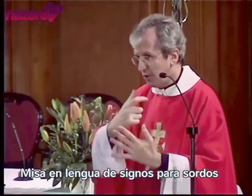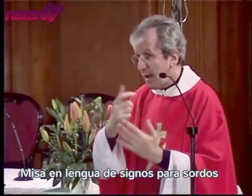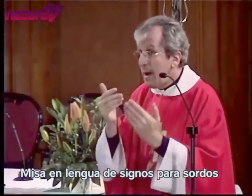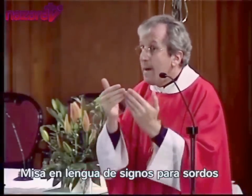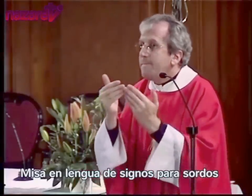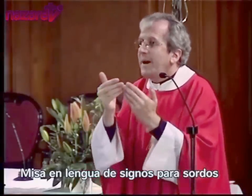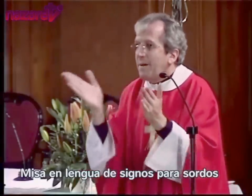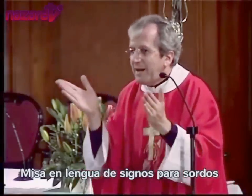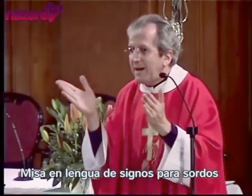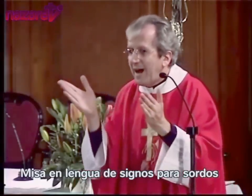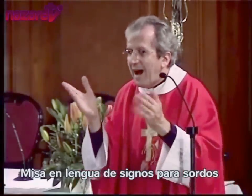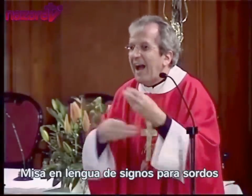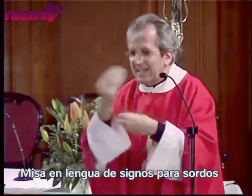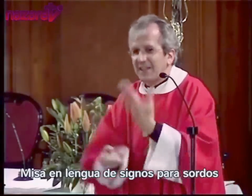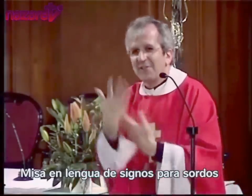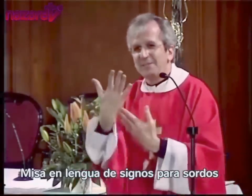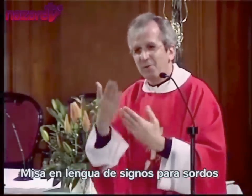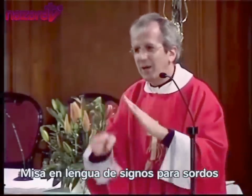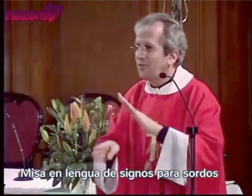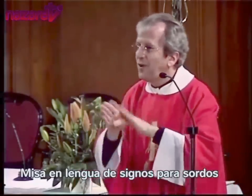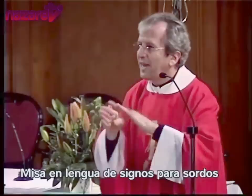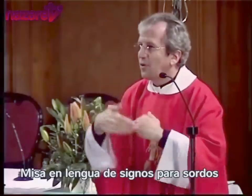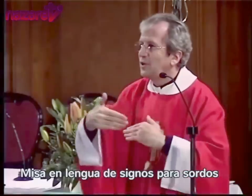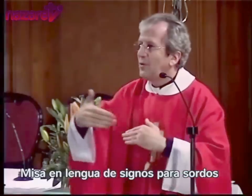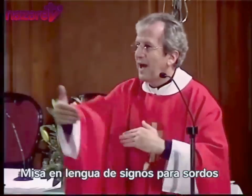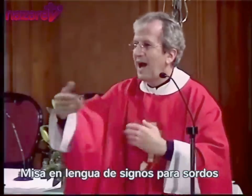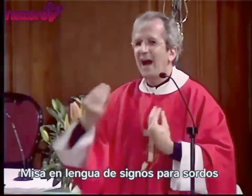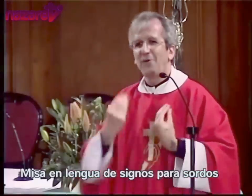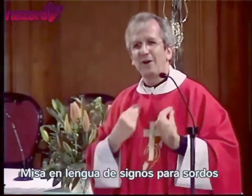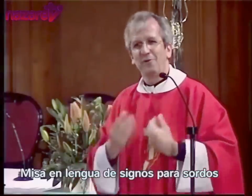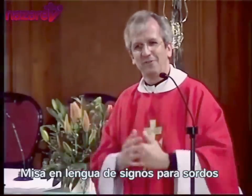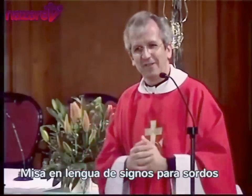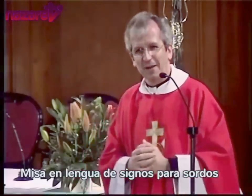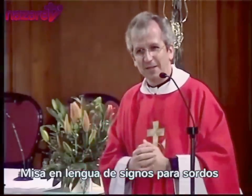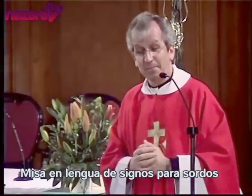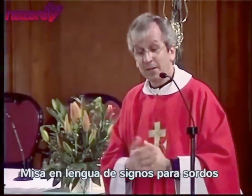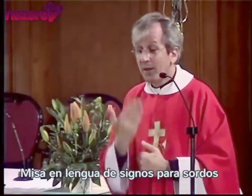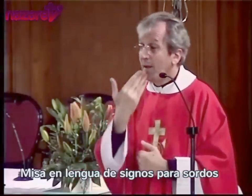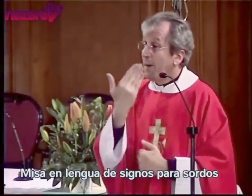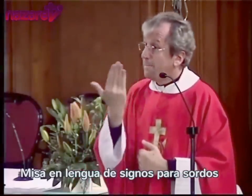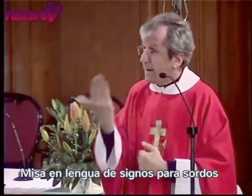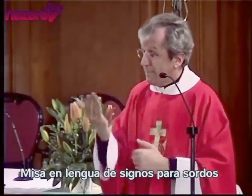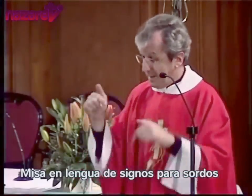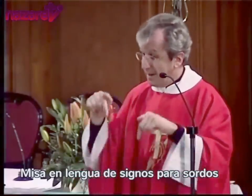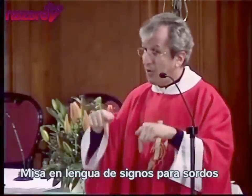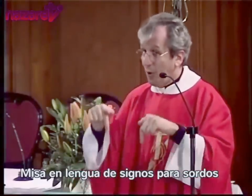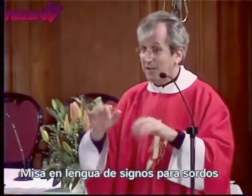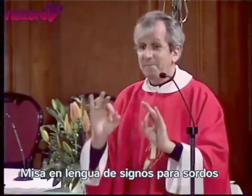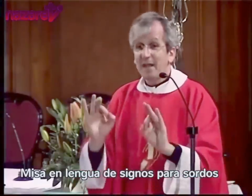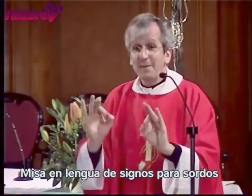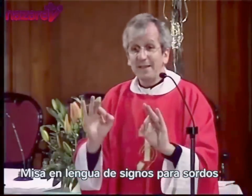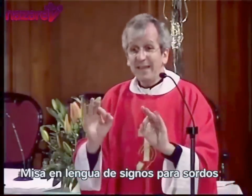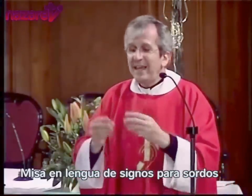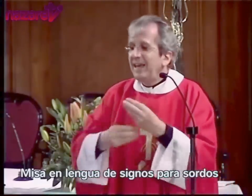la persona para abrirla a esa acción del Espíritu Santo que continuará a lo largo de la vida. Para pedirle